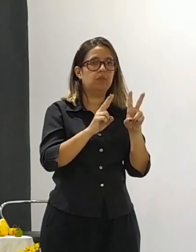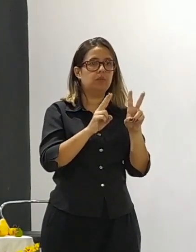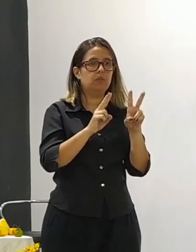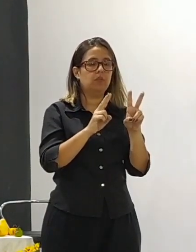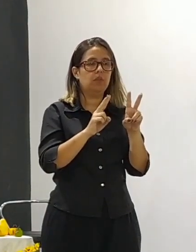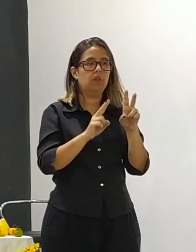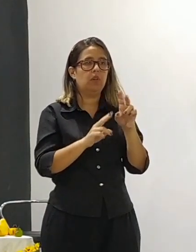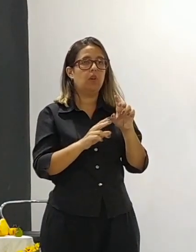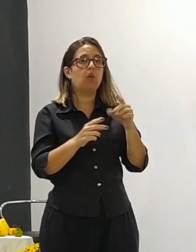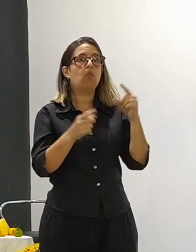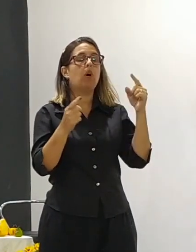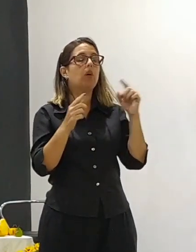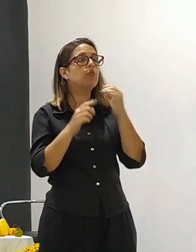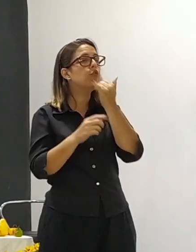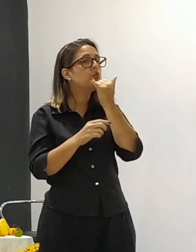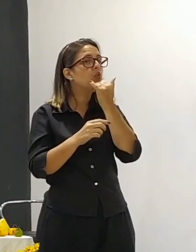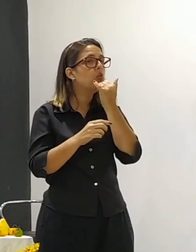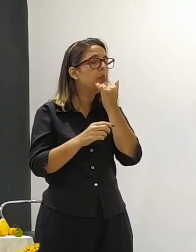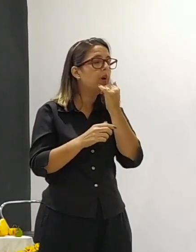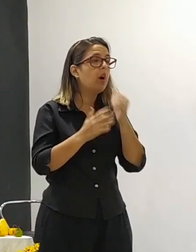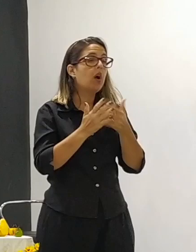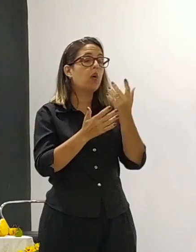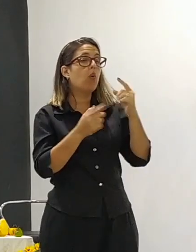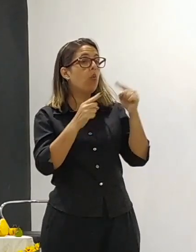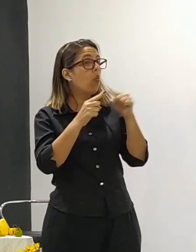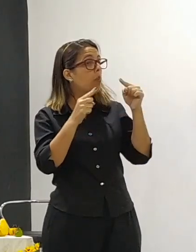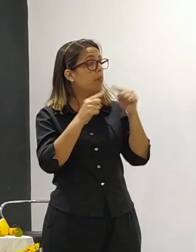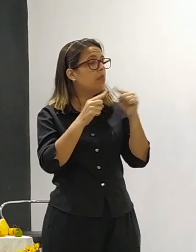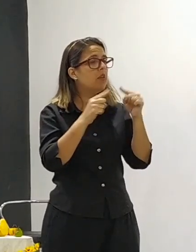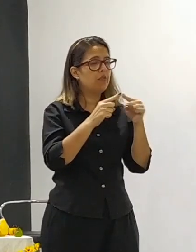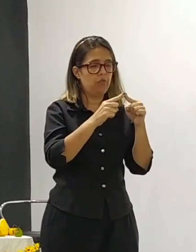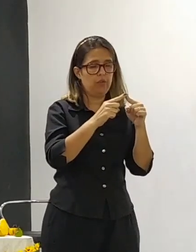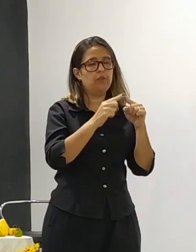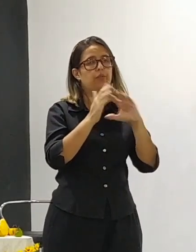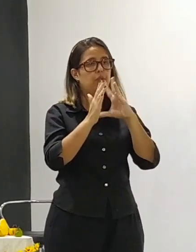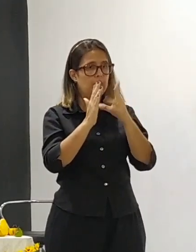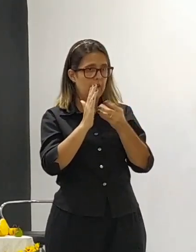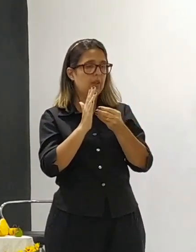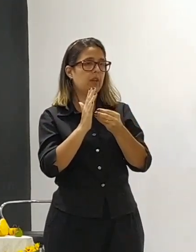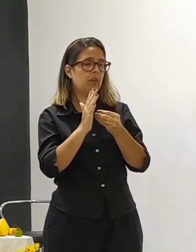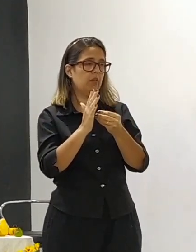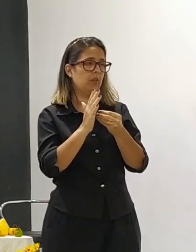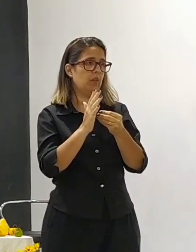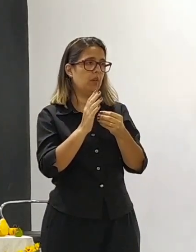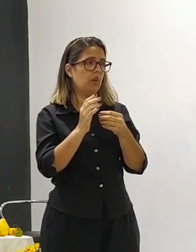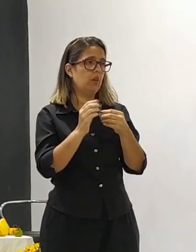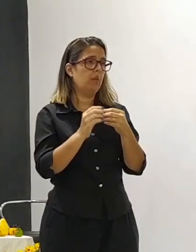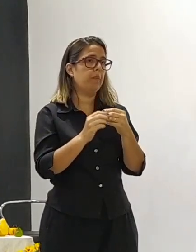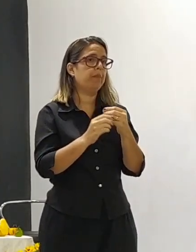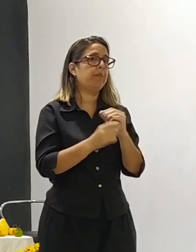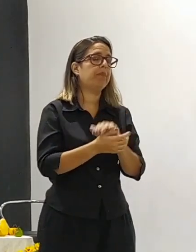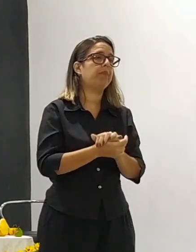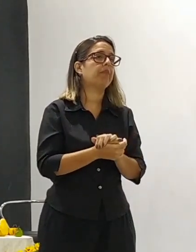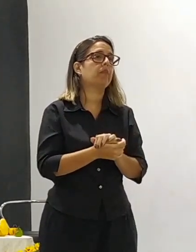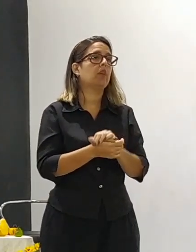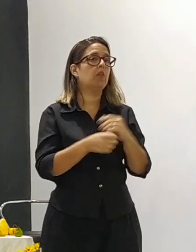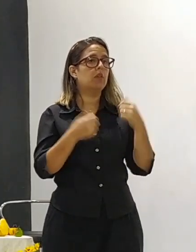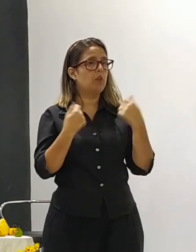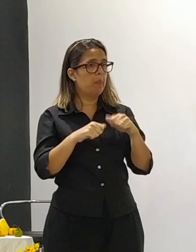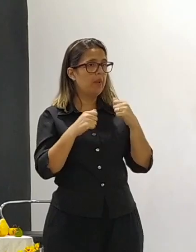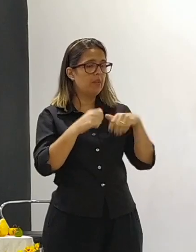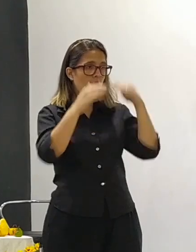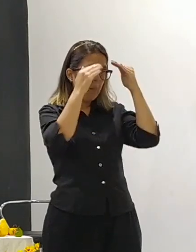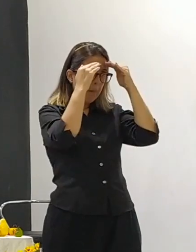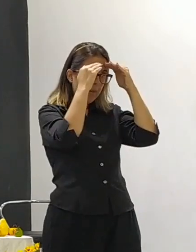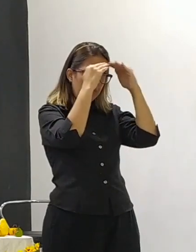igreja, cada membro um ministro e um sacerdote. Quando você está debaixo dessa visão, você está debaixo da liderança da igreja.